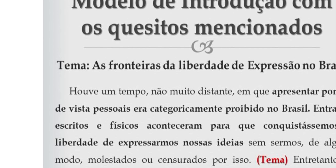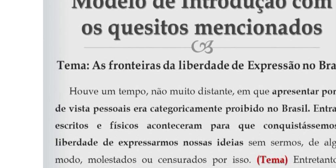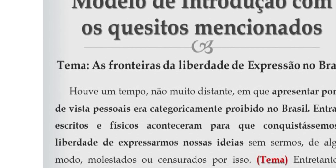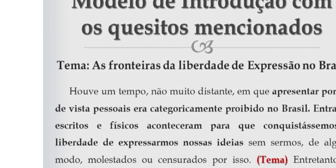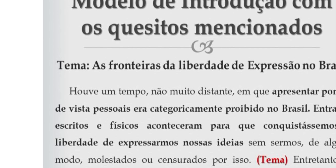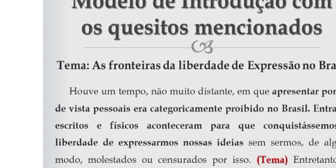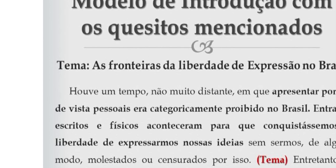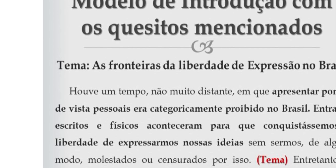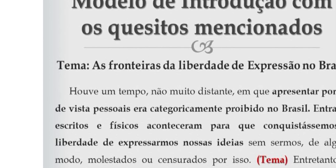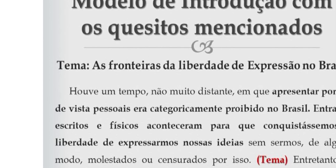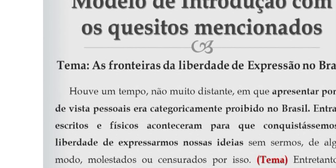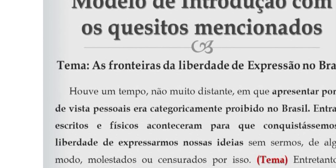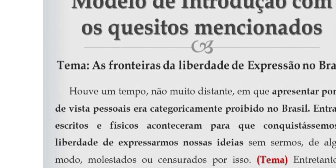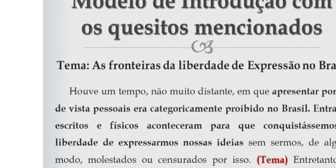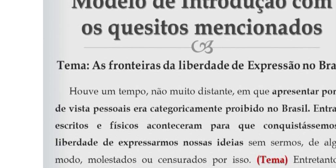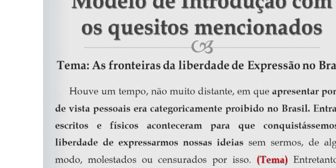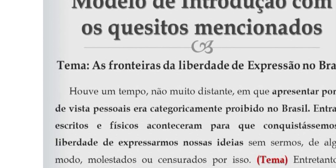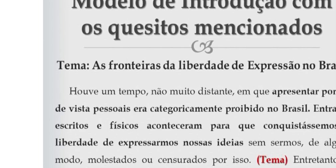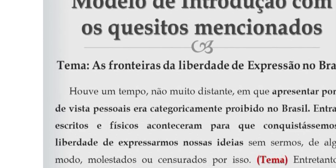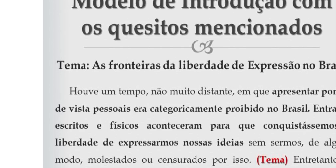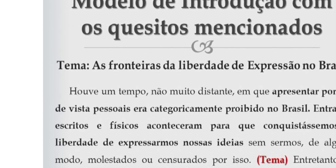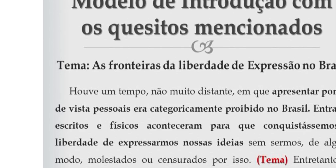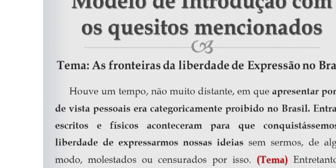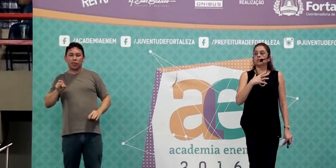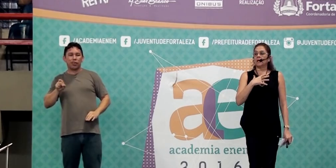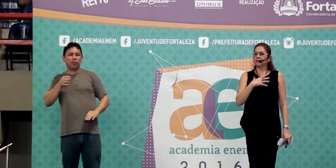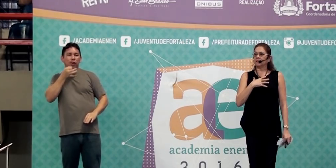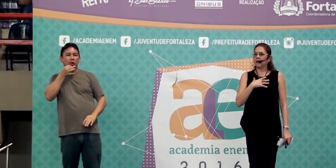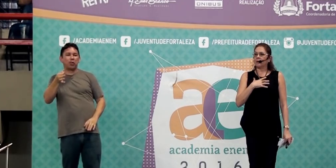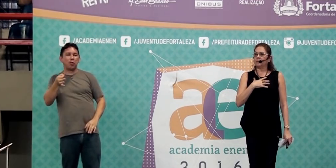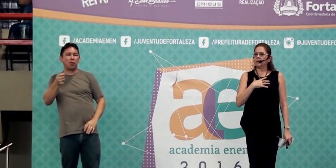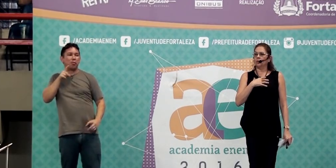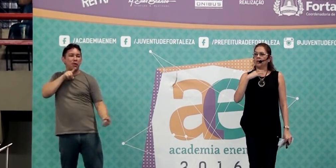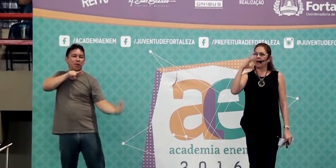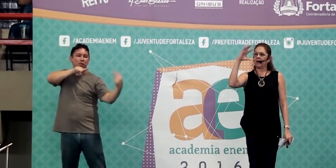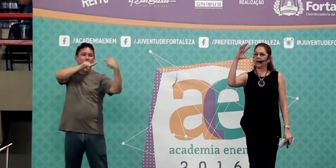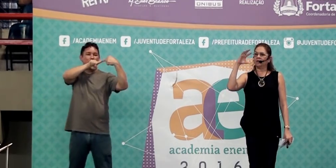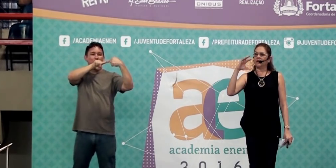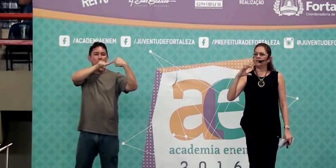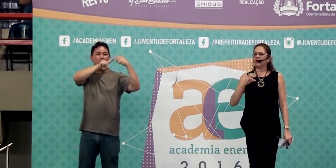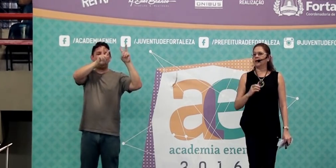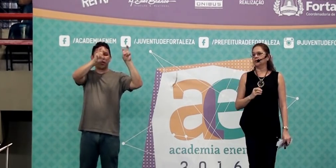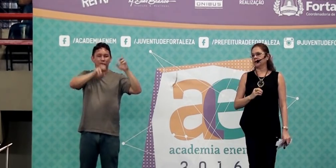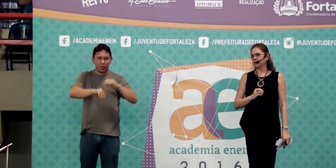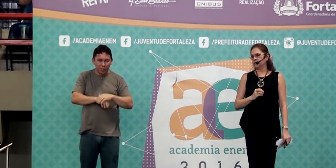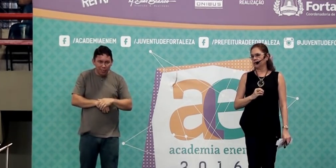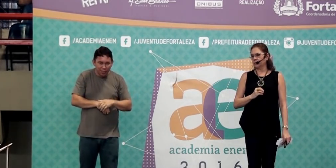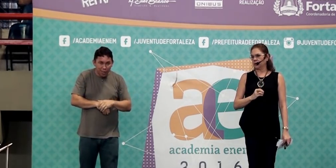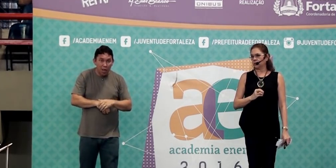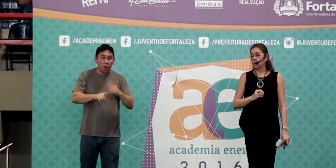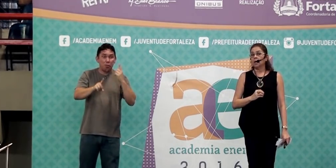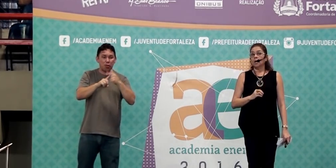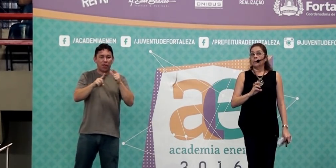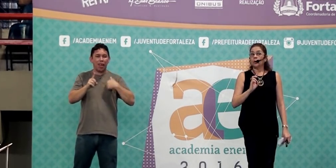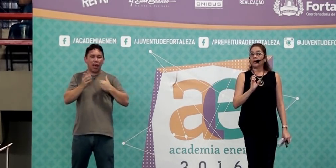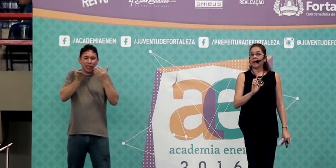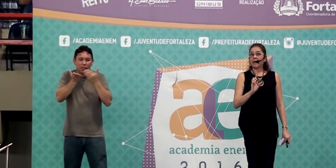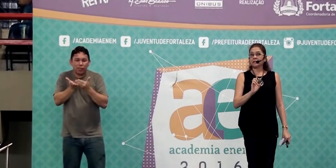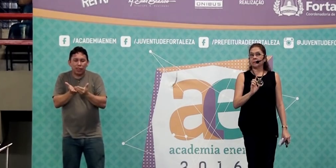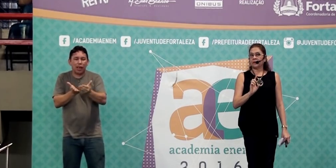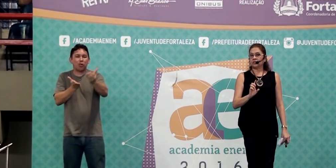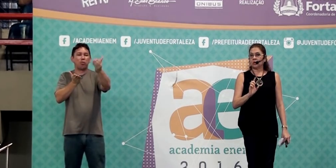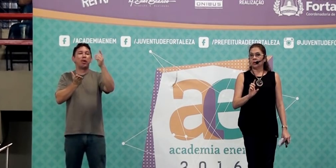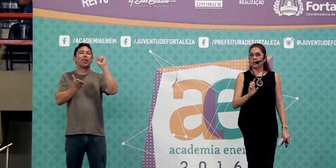A pessoa que escreveu esse parágrafo, ela já sabe o que é que ela vai falar no desenvolvimento.